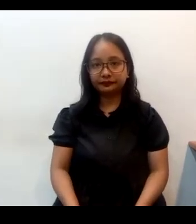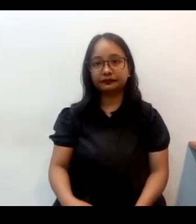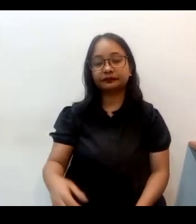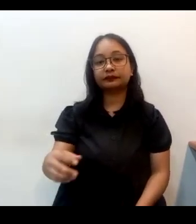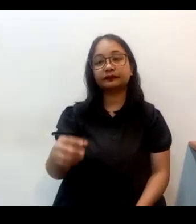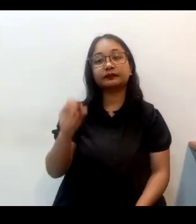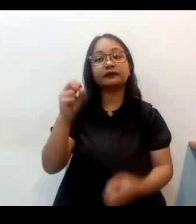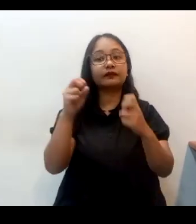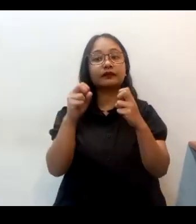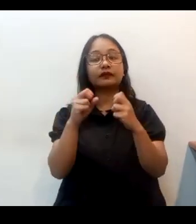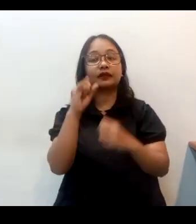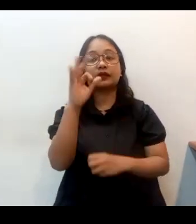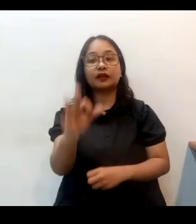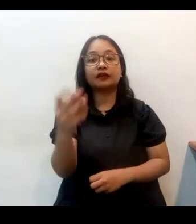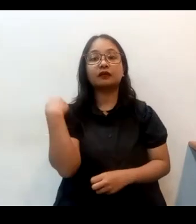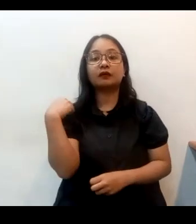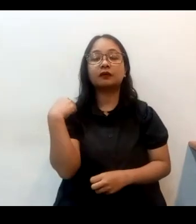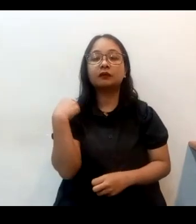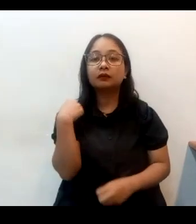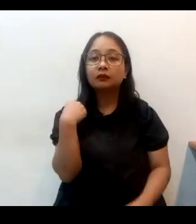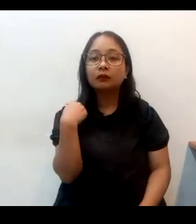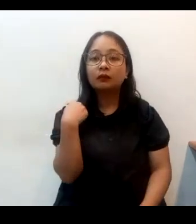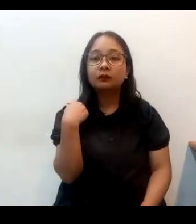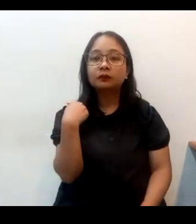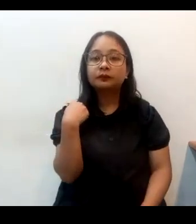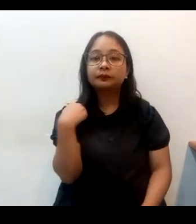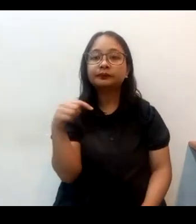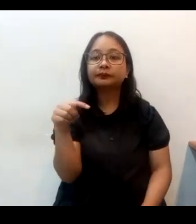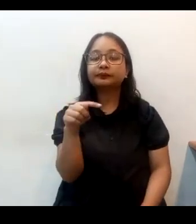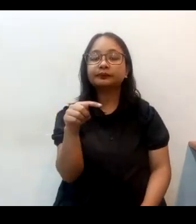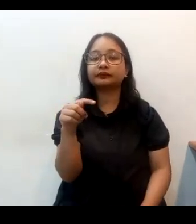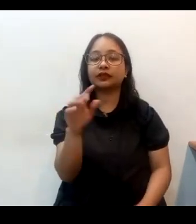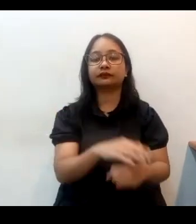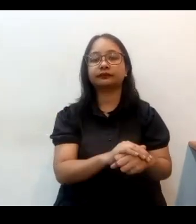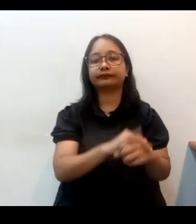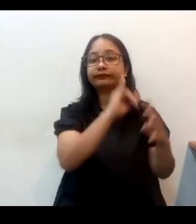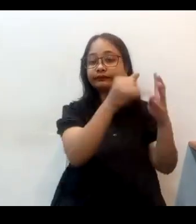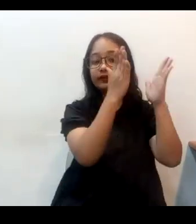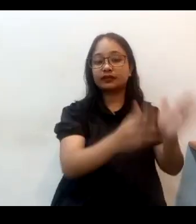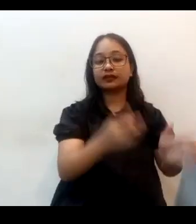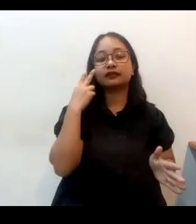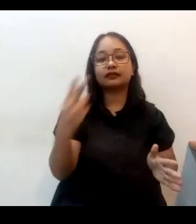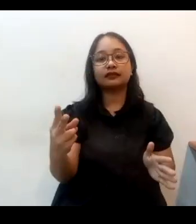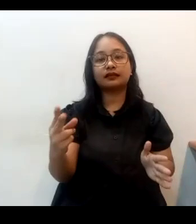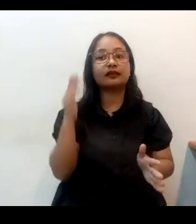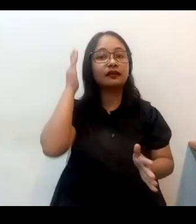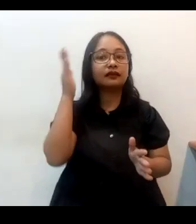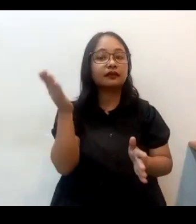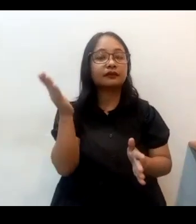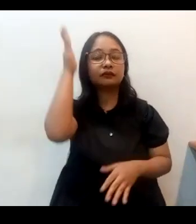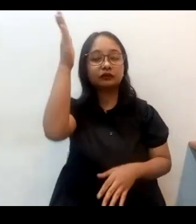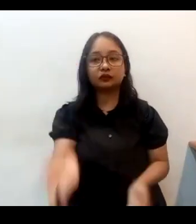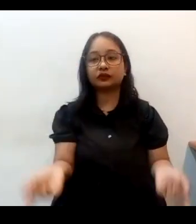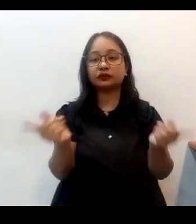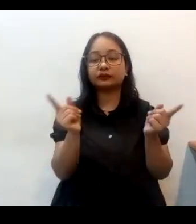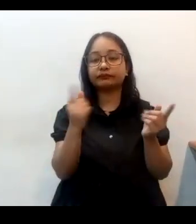far place, his life cannot be same. Kaya nung nakita niya po yung napakalayo yung lugar, yung kanya po buhay